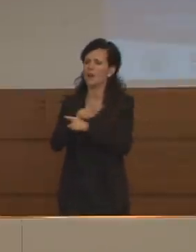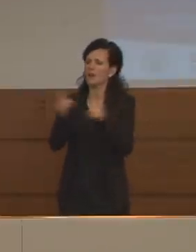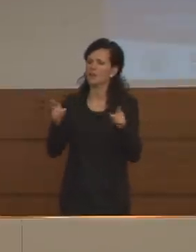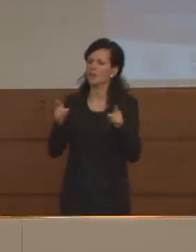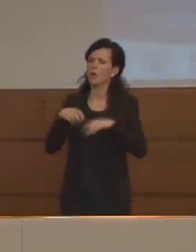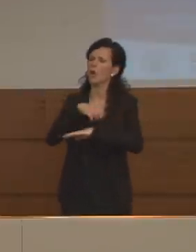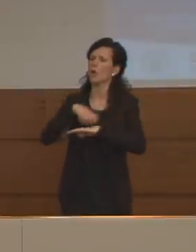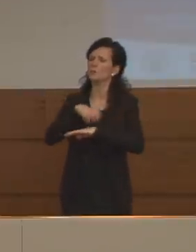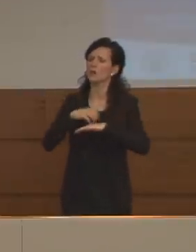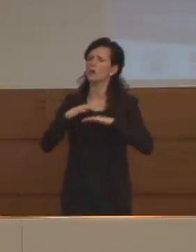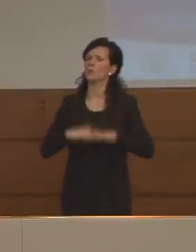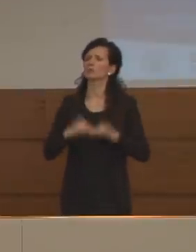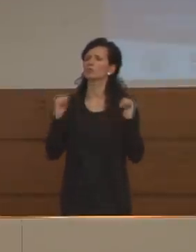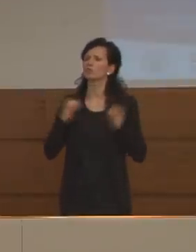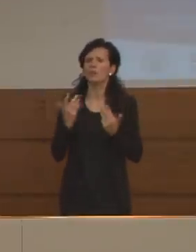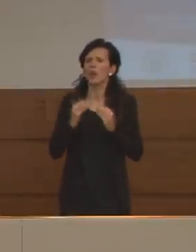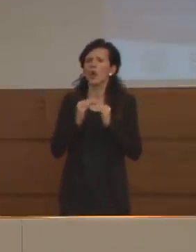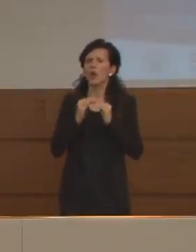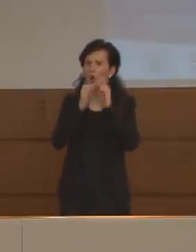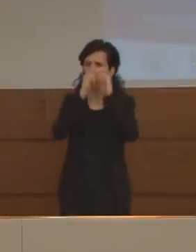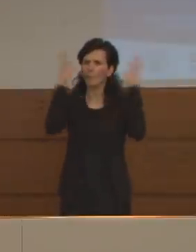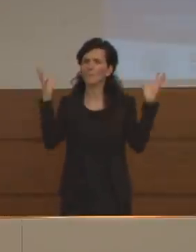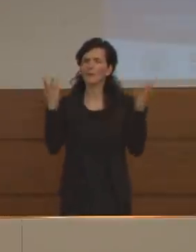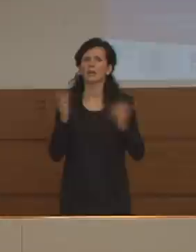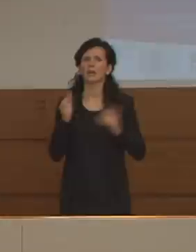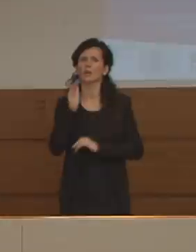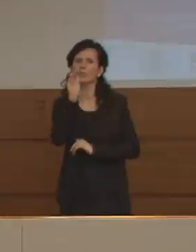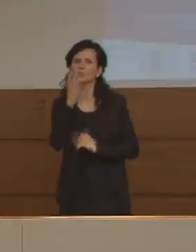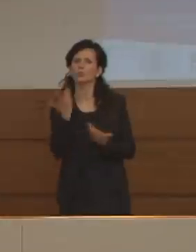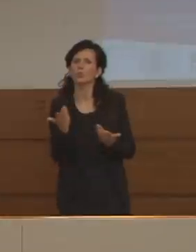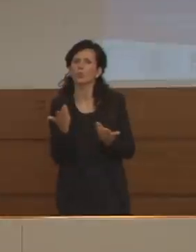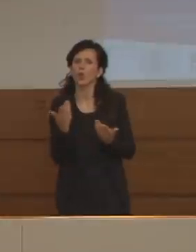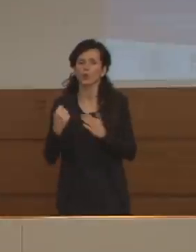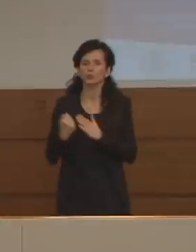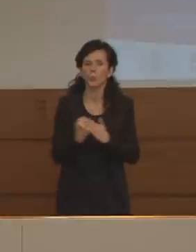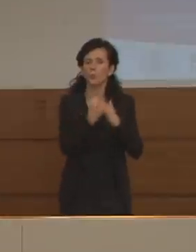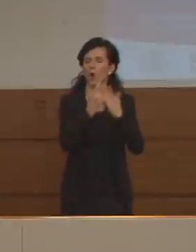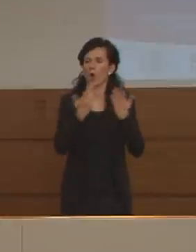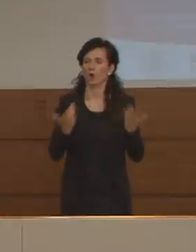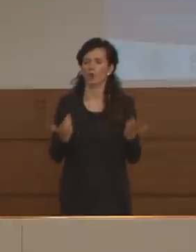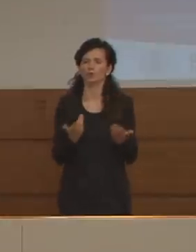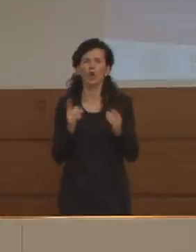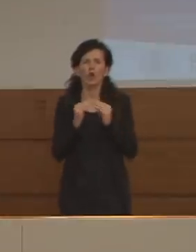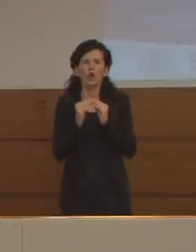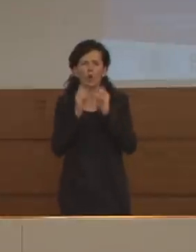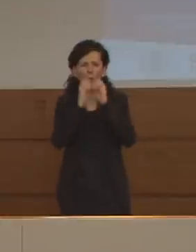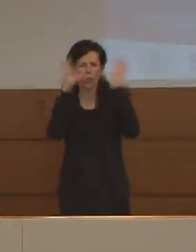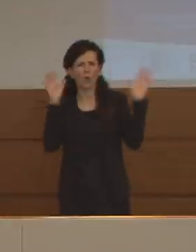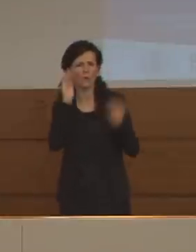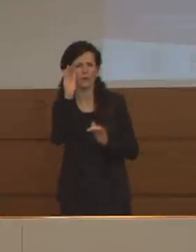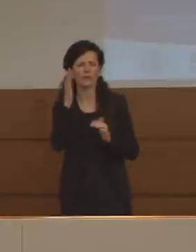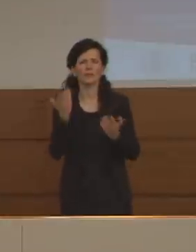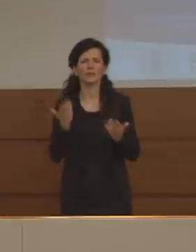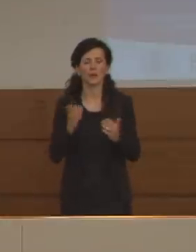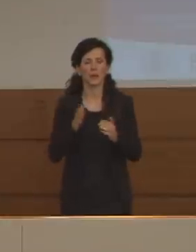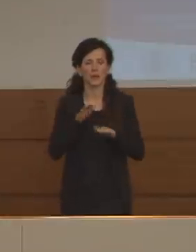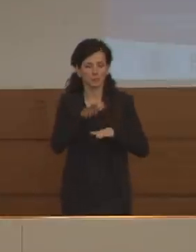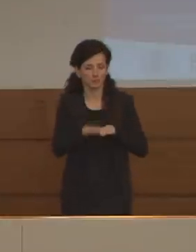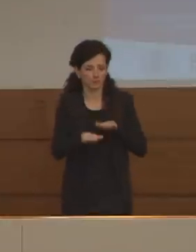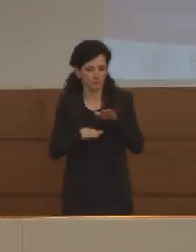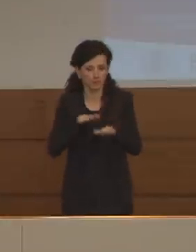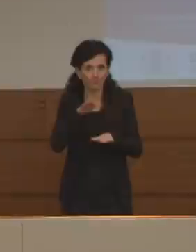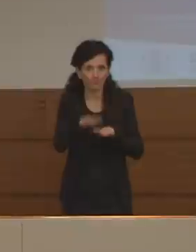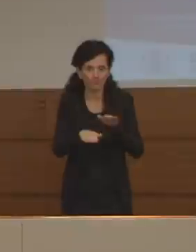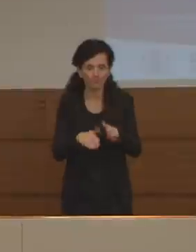commissario come la sta immaginando con il supporto dei dati ovviamente ma come la sta immaginando aggradi a step